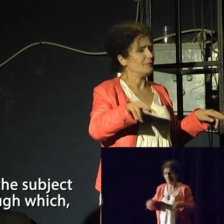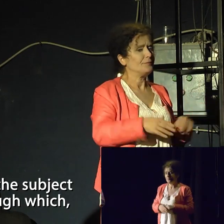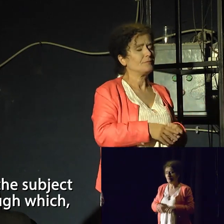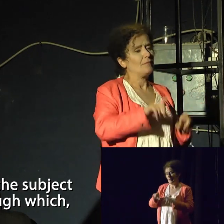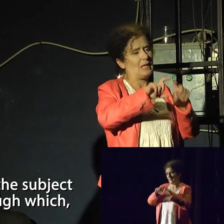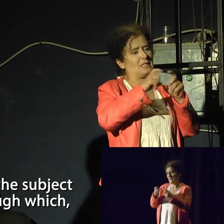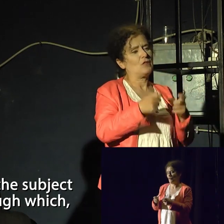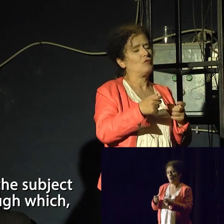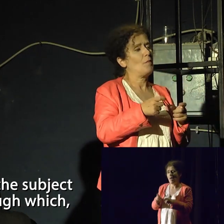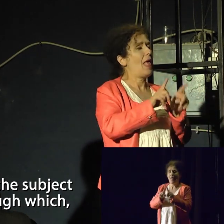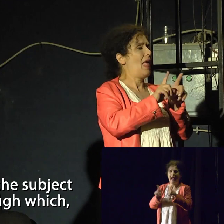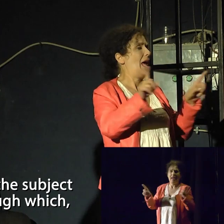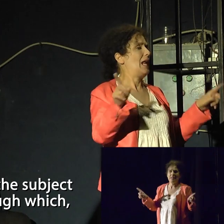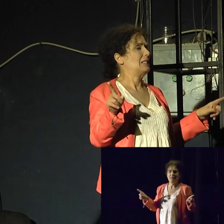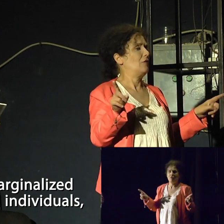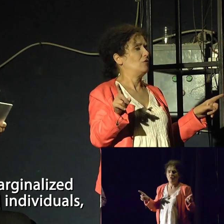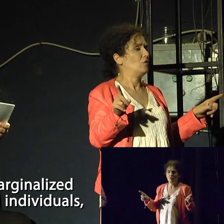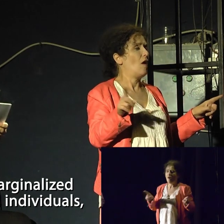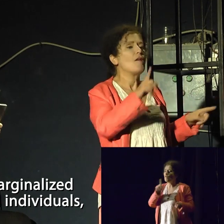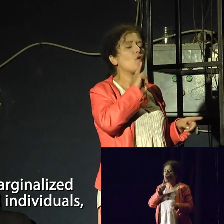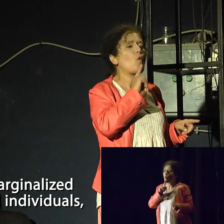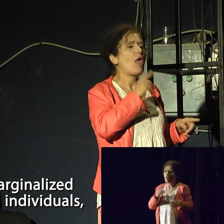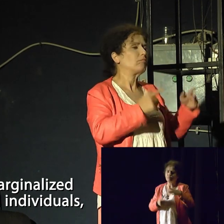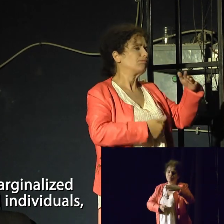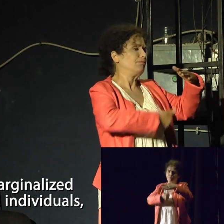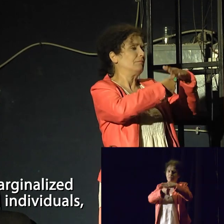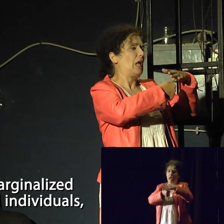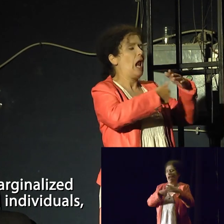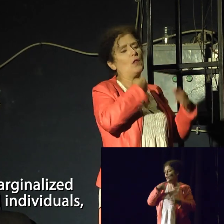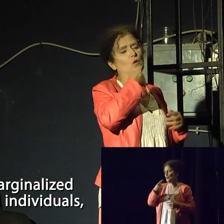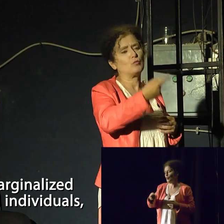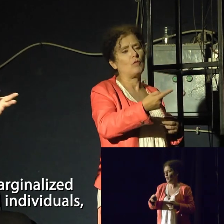И завршуваме со темата различност, во која што генерално зборуваме за